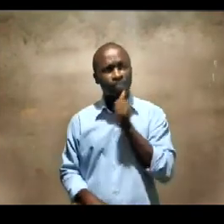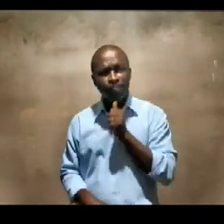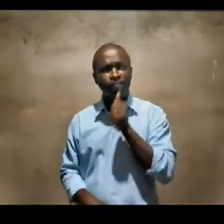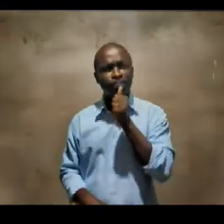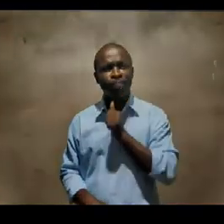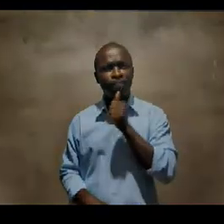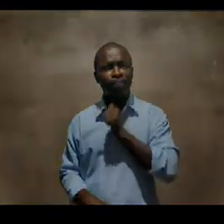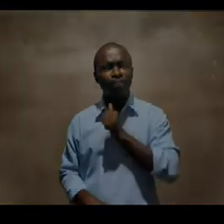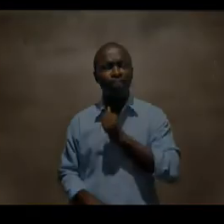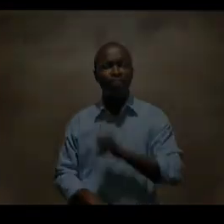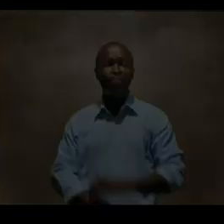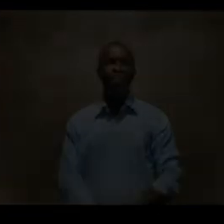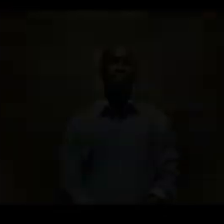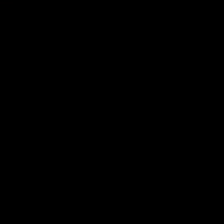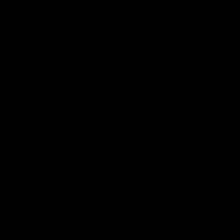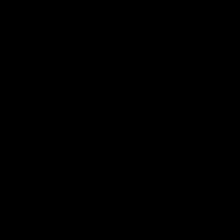la main.